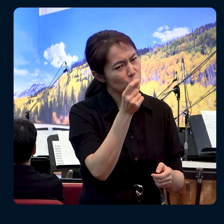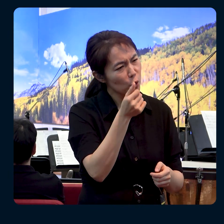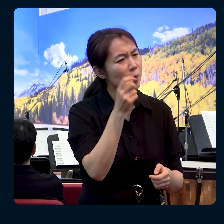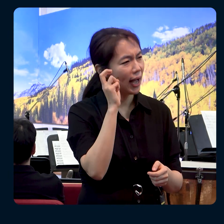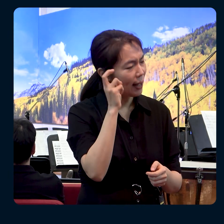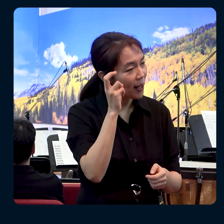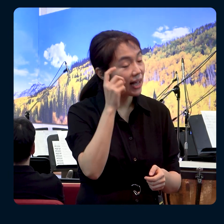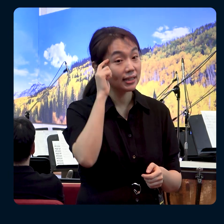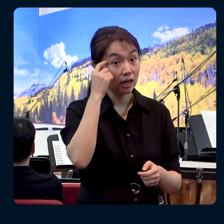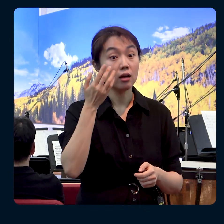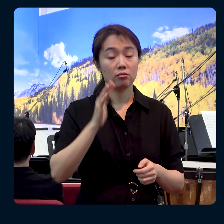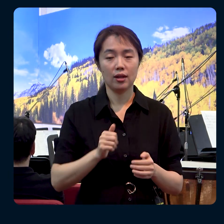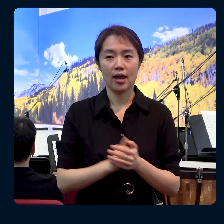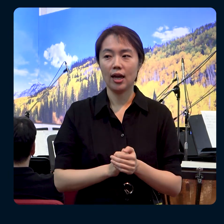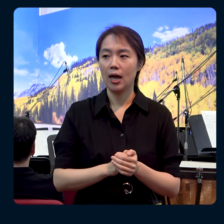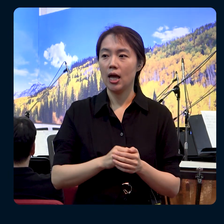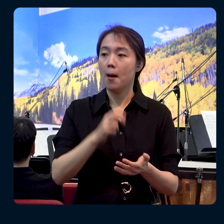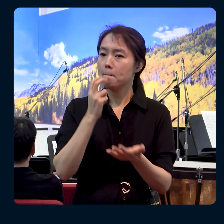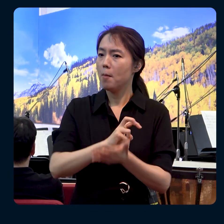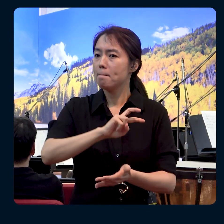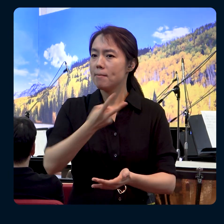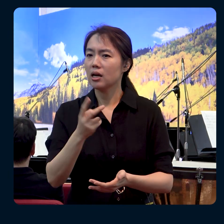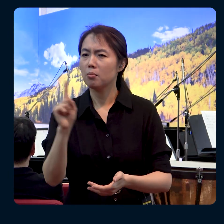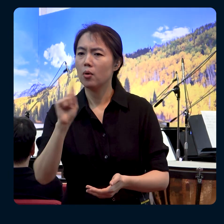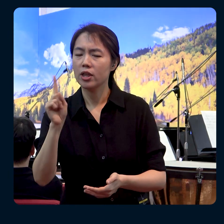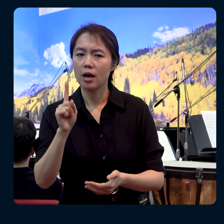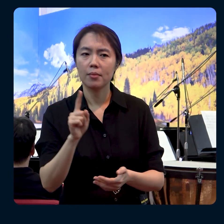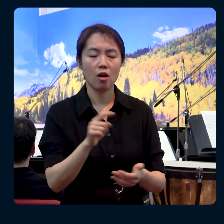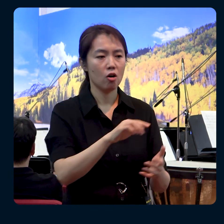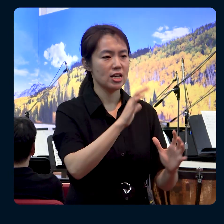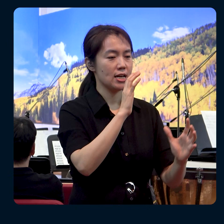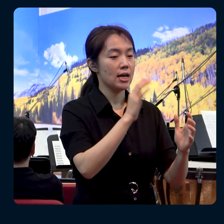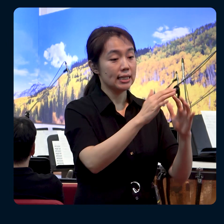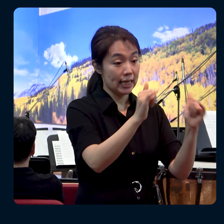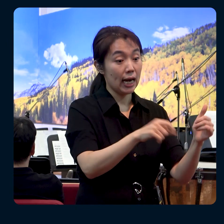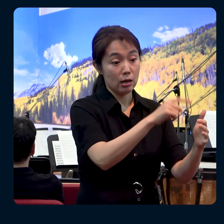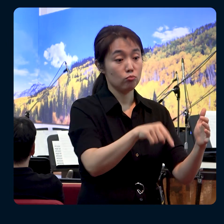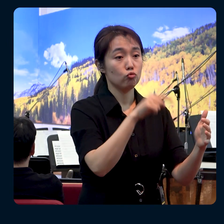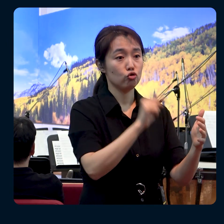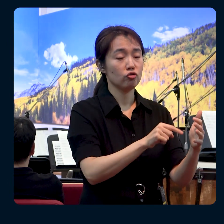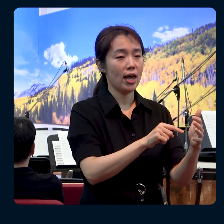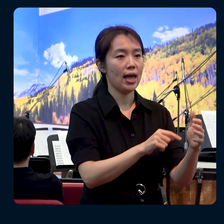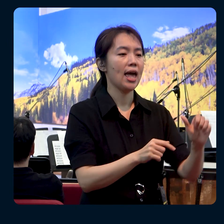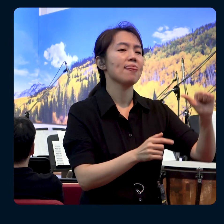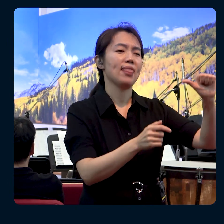있는데, 새로 바뀐 법은 뭐냐? 그 주민들 중에 5명의